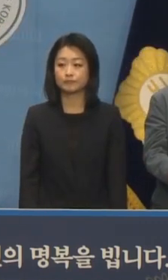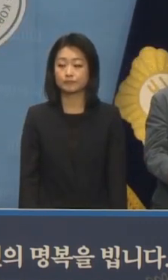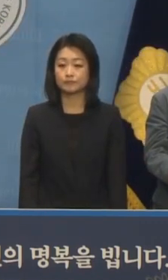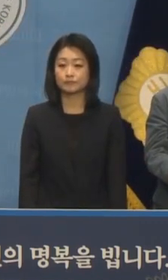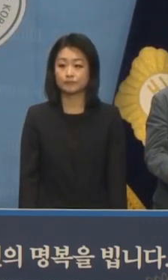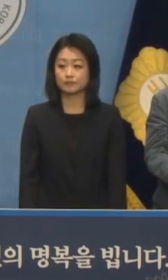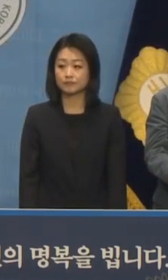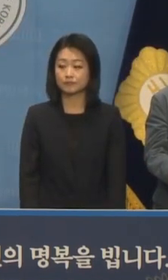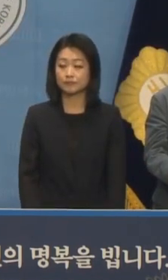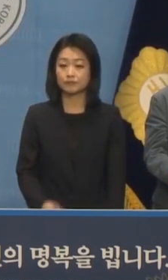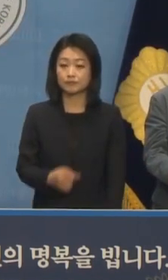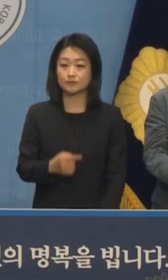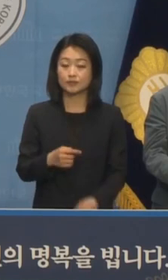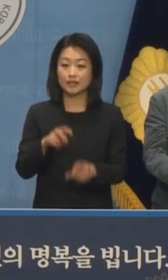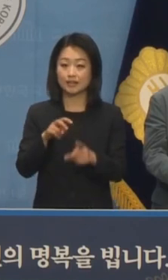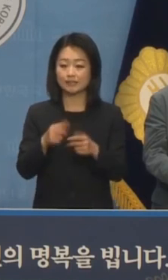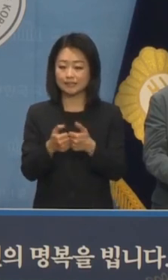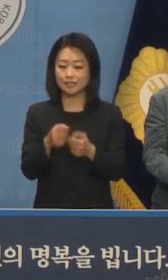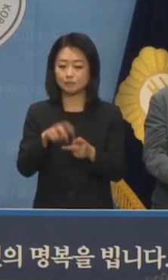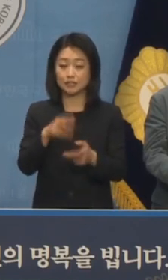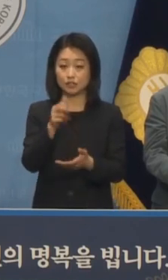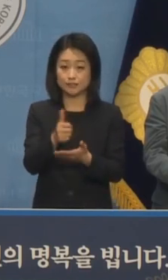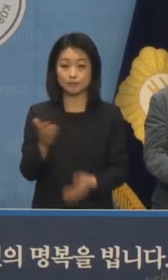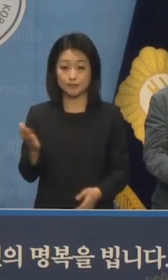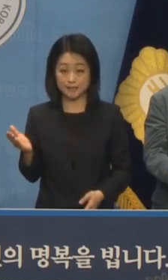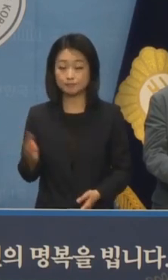더불어민주당 전세사기 고충 접수센터장 권지웅입니다.